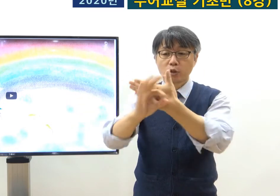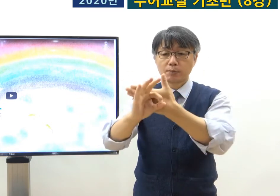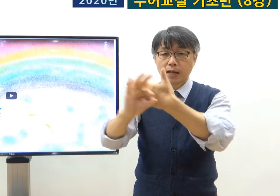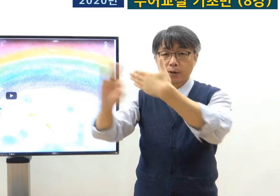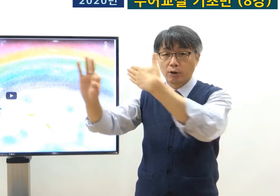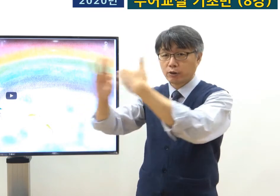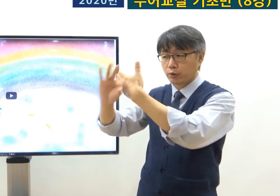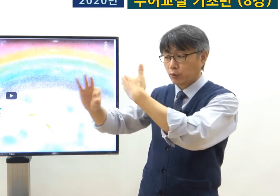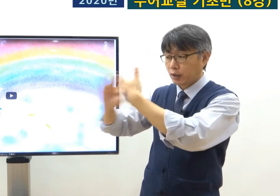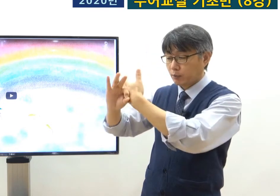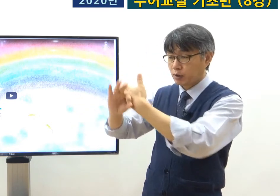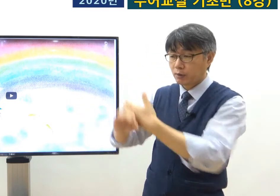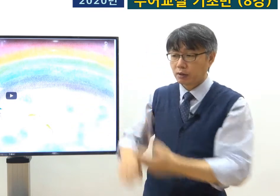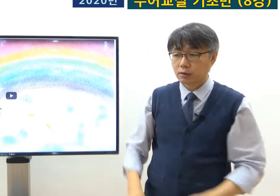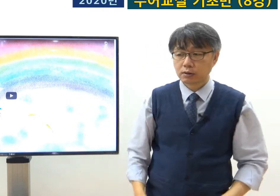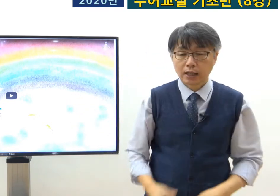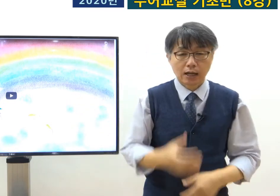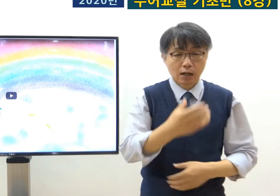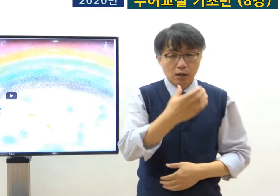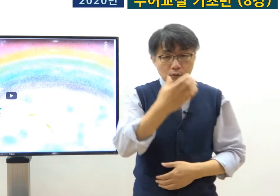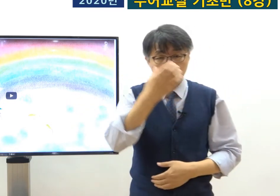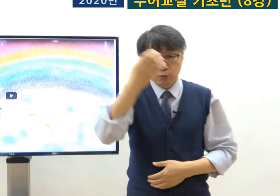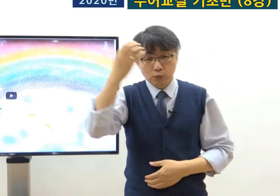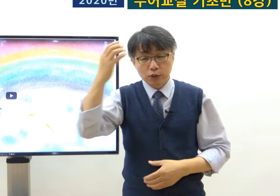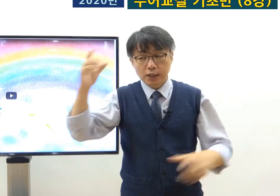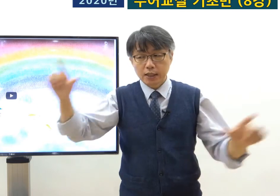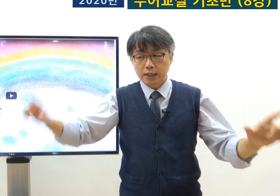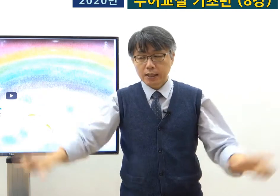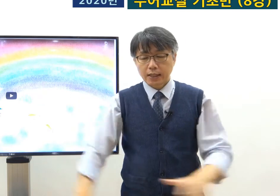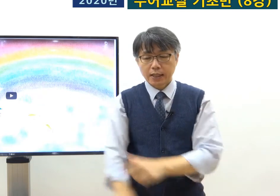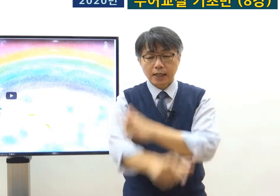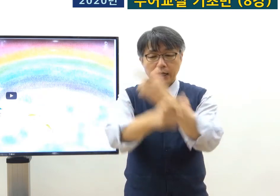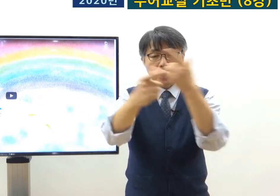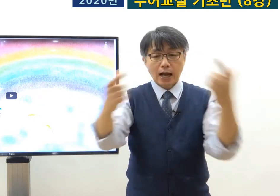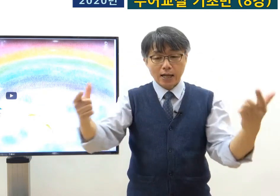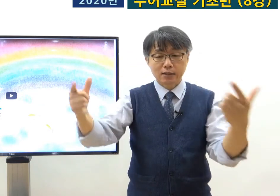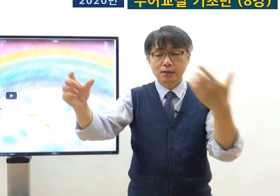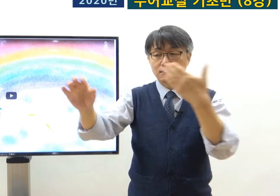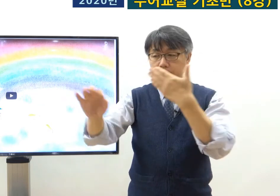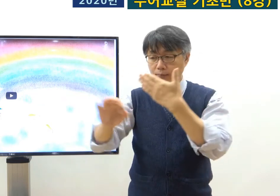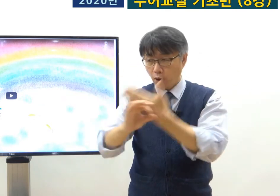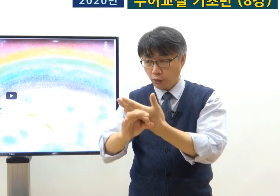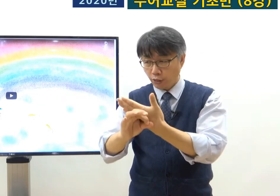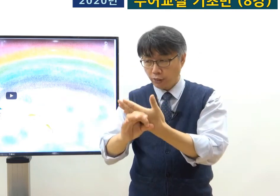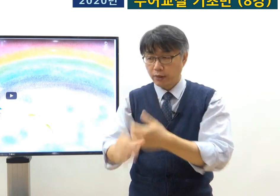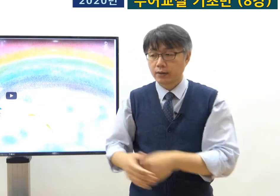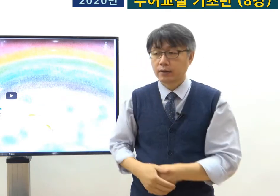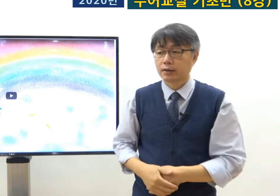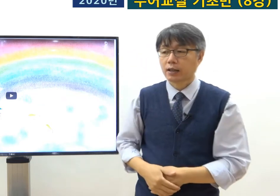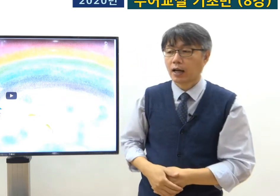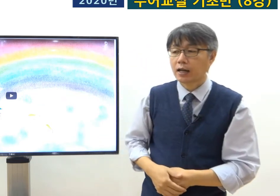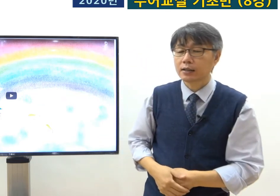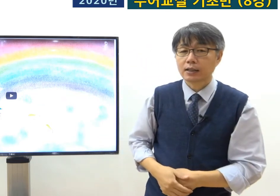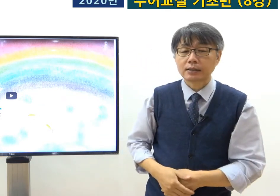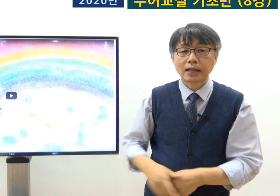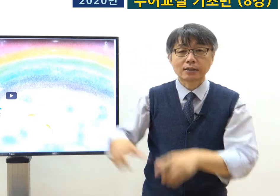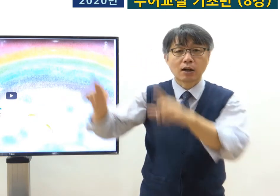않으면입니다. 면. 이렇게 딱 붙이면. 자, 꿈꾸지 않으면. 자, 사는